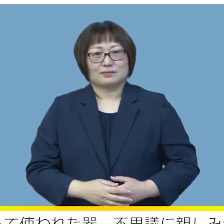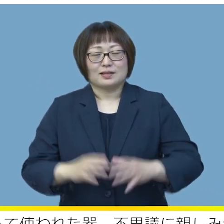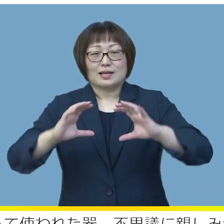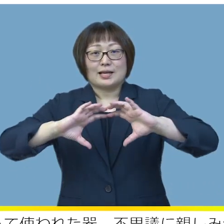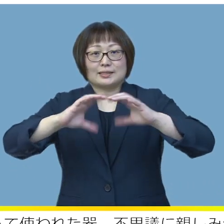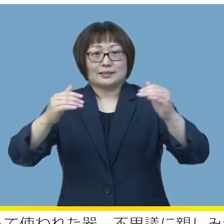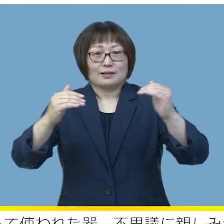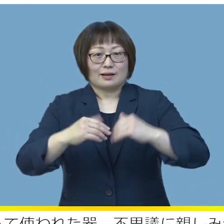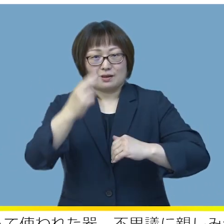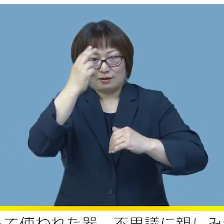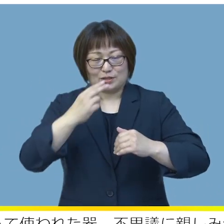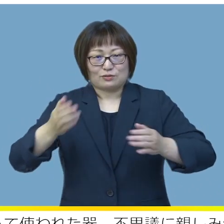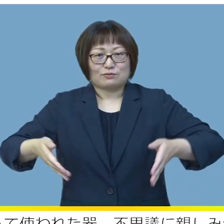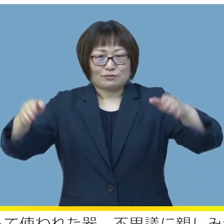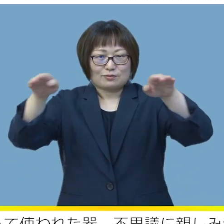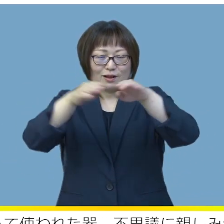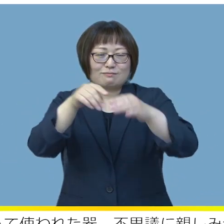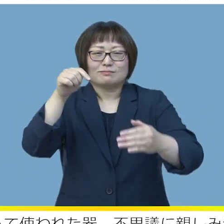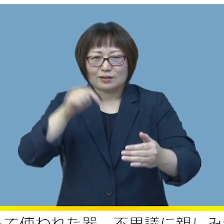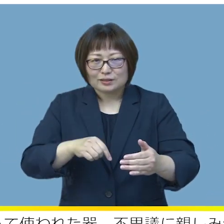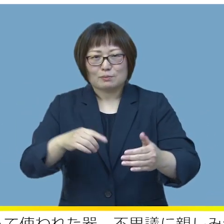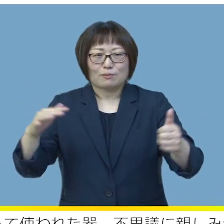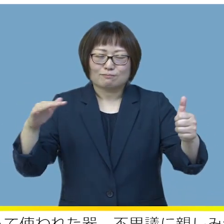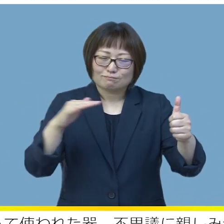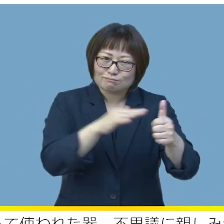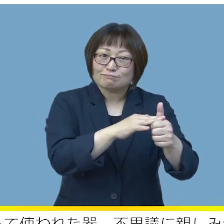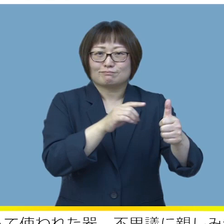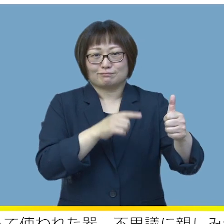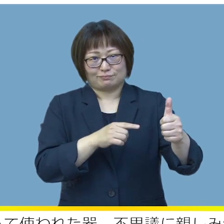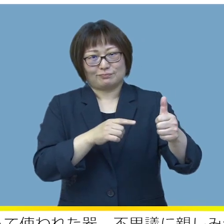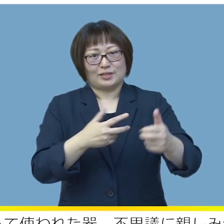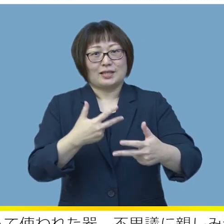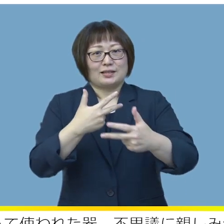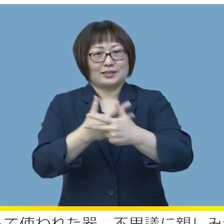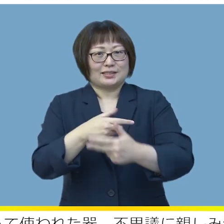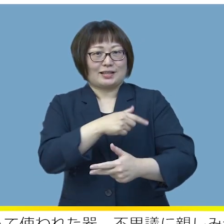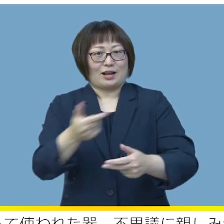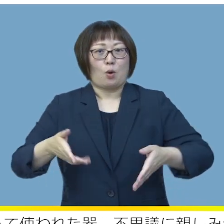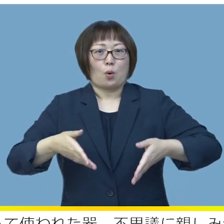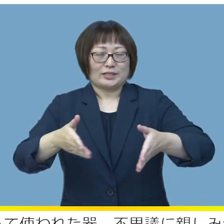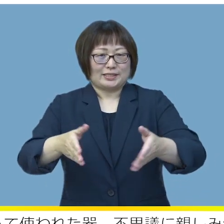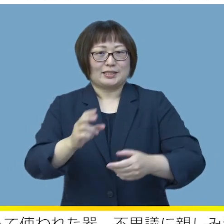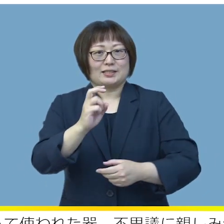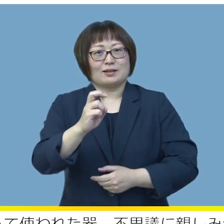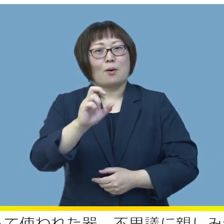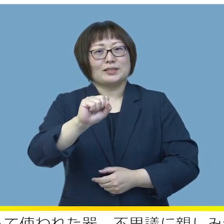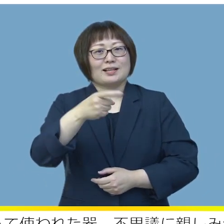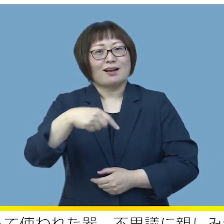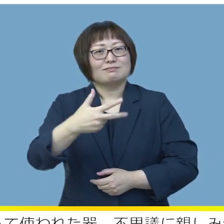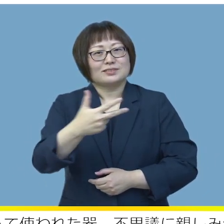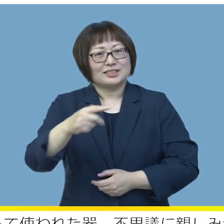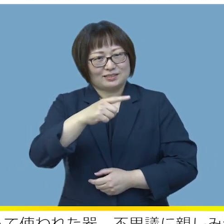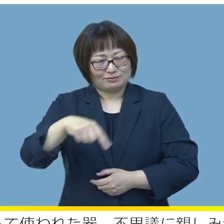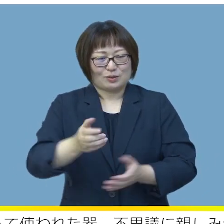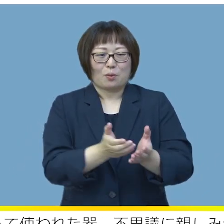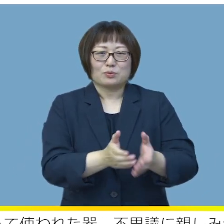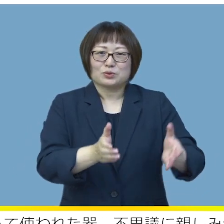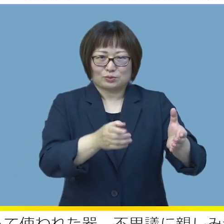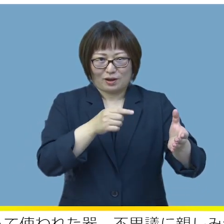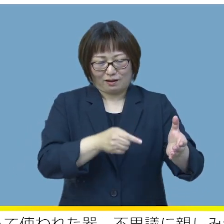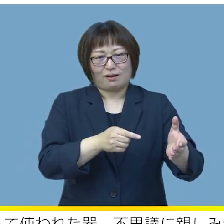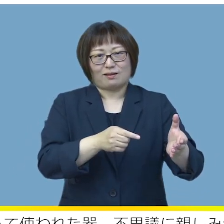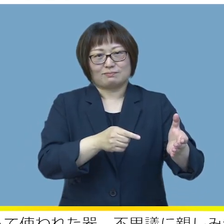世田谷美術館の中でも人気の高いした王子魯山人の器と